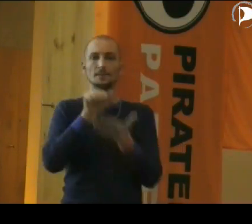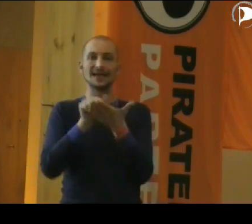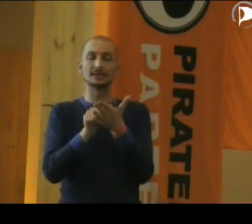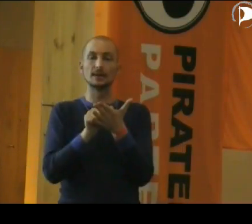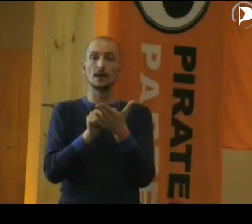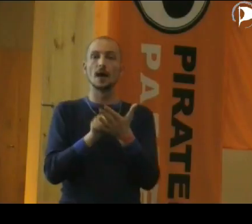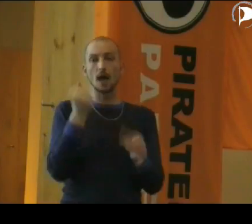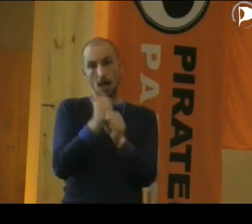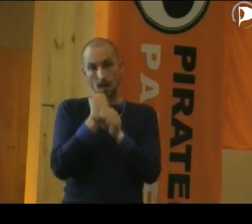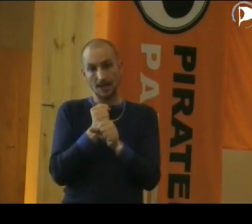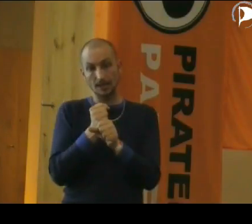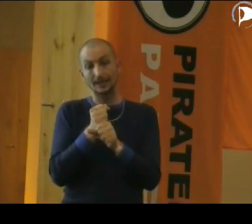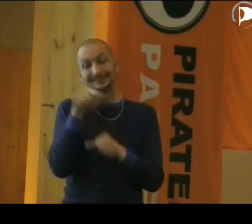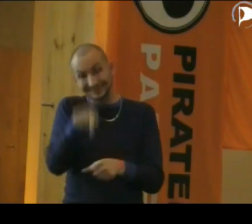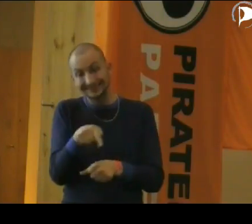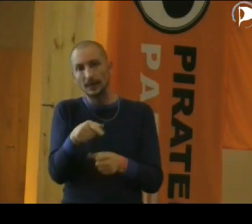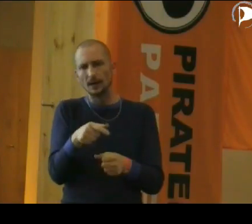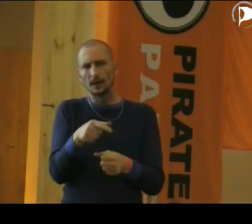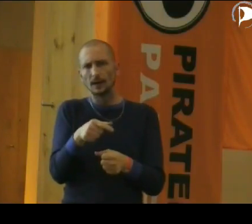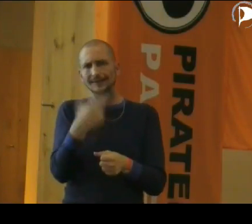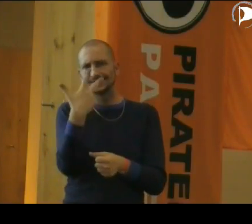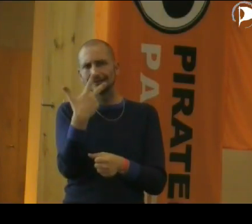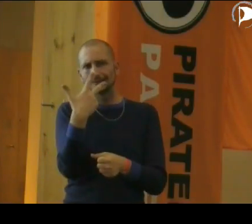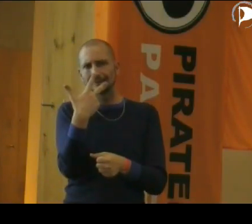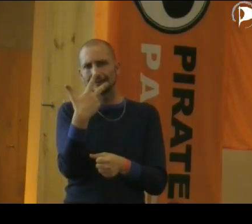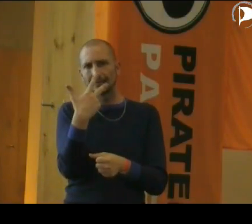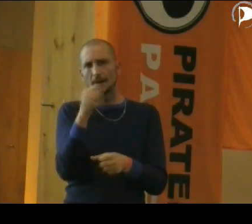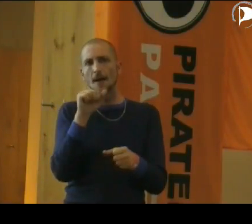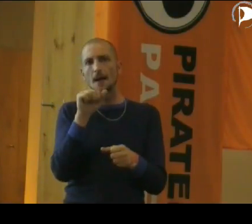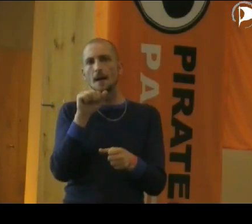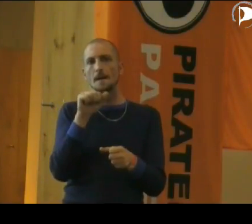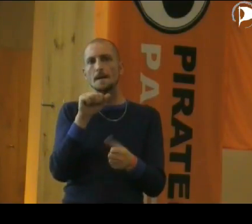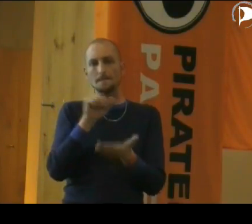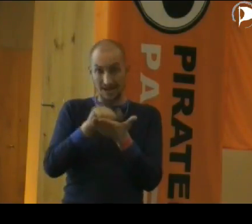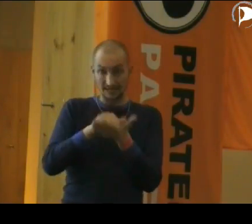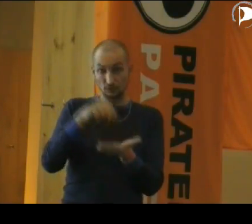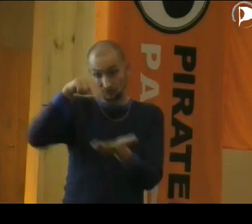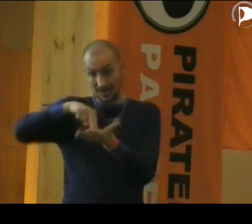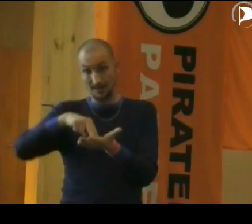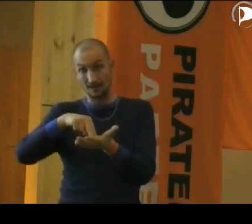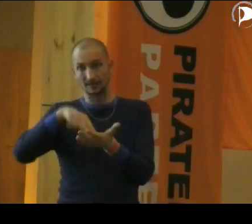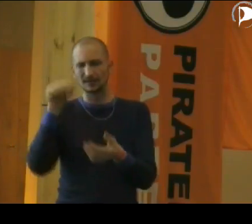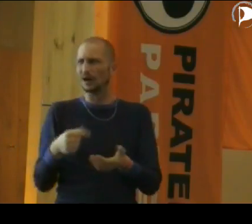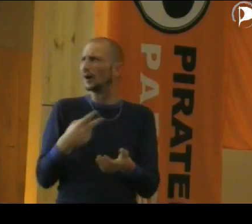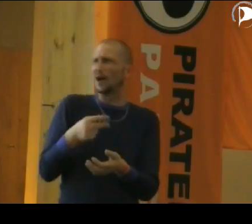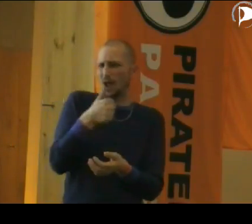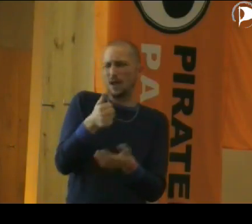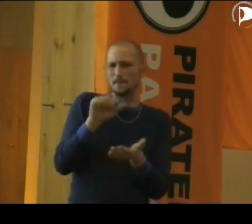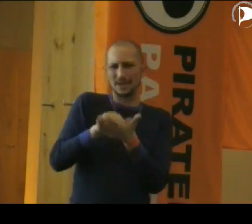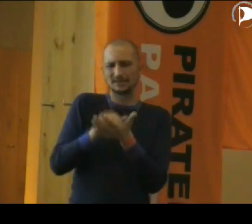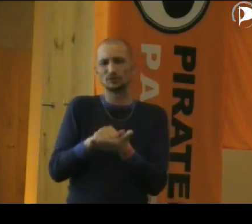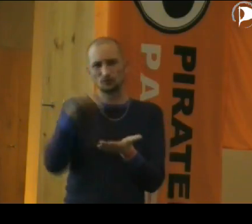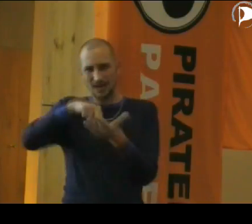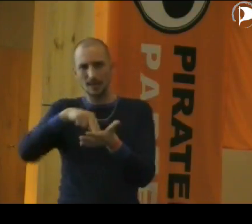pressesprecher einstellen oder also wie die pressestelle habs gleicher stelle ausschreiben und das finde ich persönlich ganz